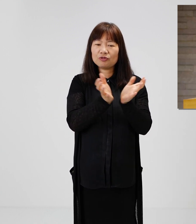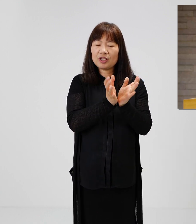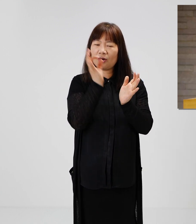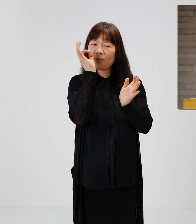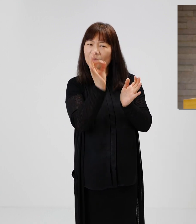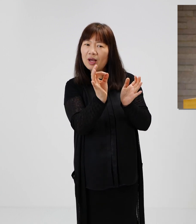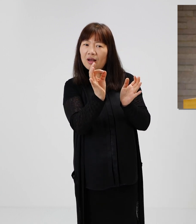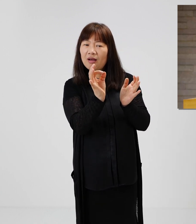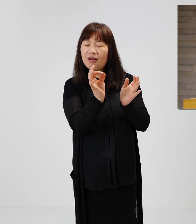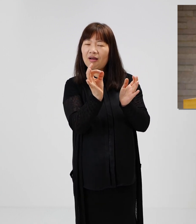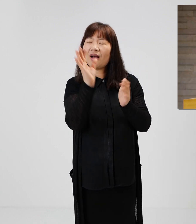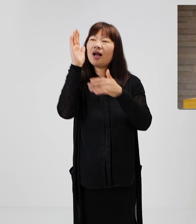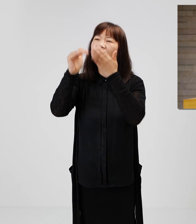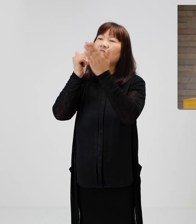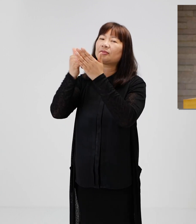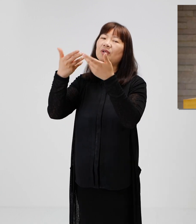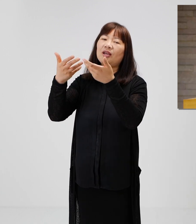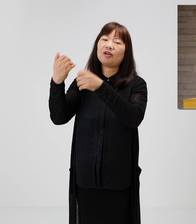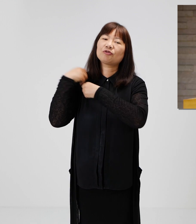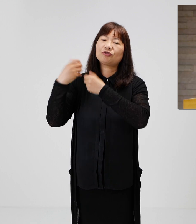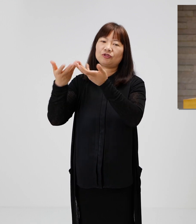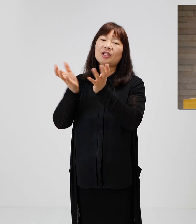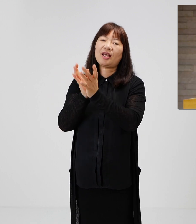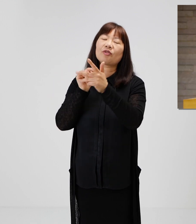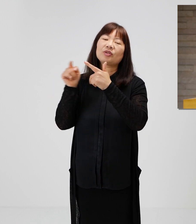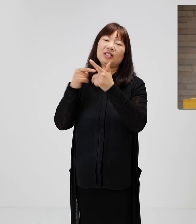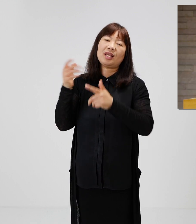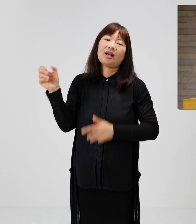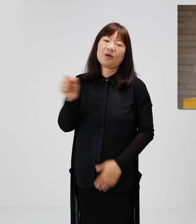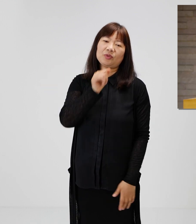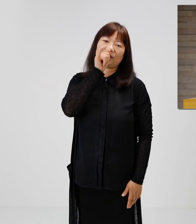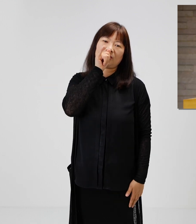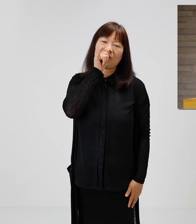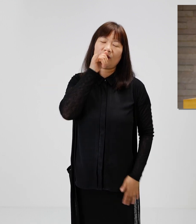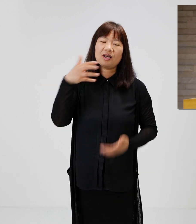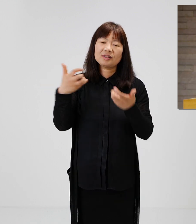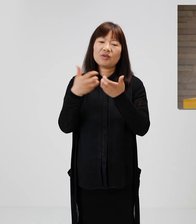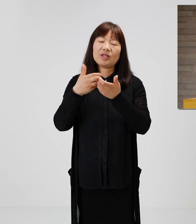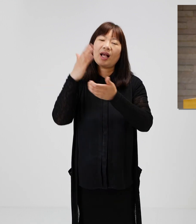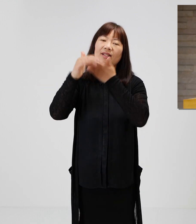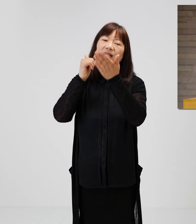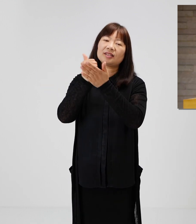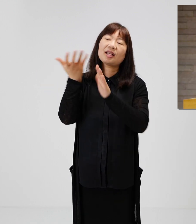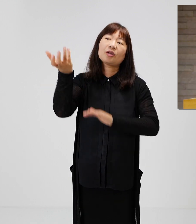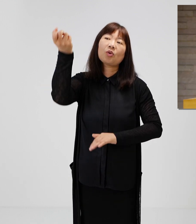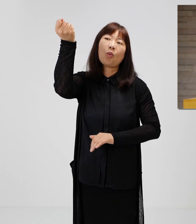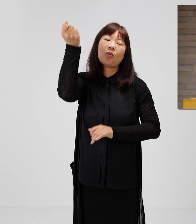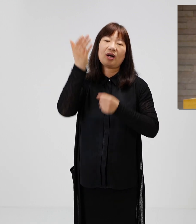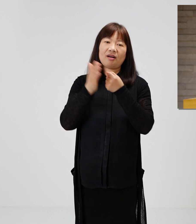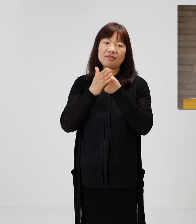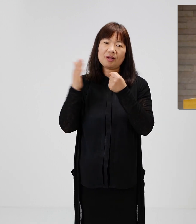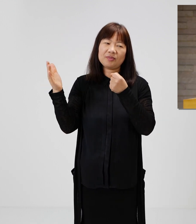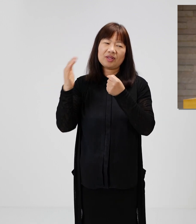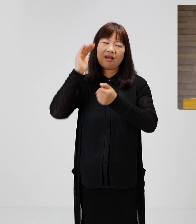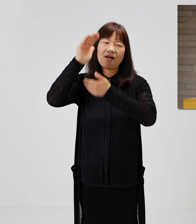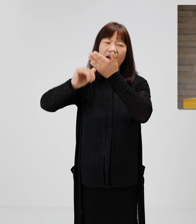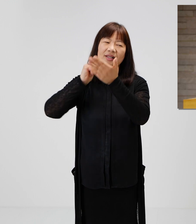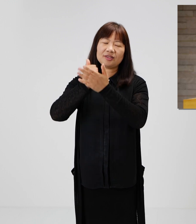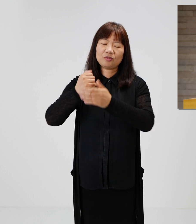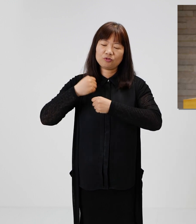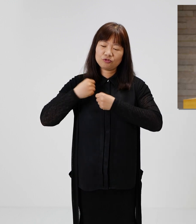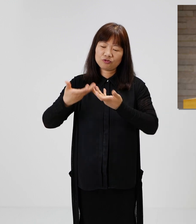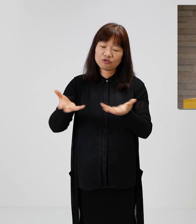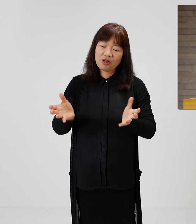보았죠? 하나님의 군대로 이해했어요. 전쟁은 여호와께 속한 것인즉 하나님의